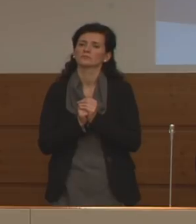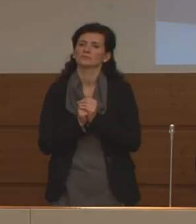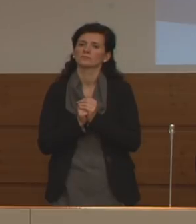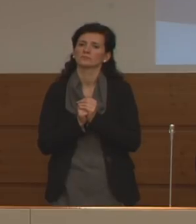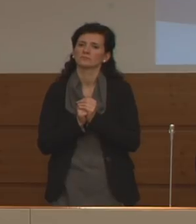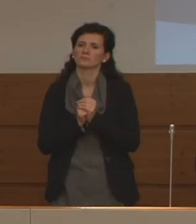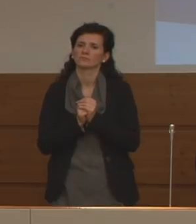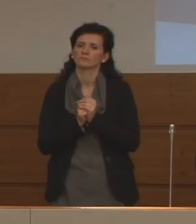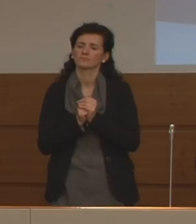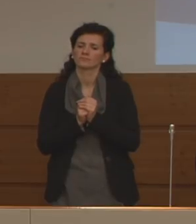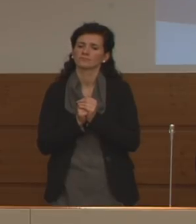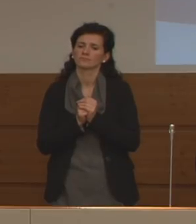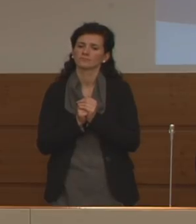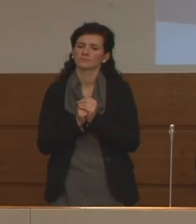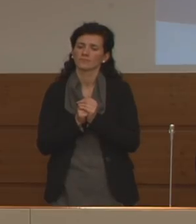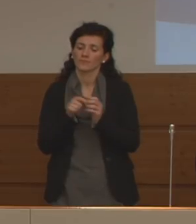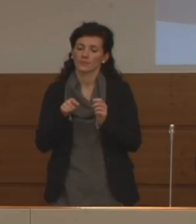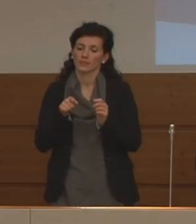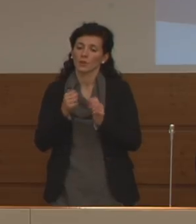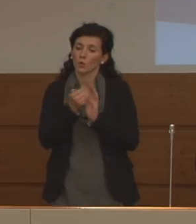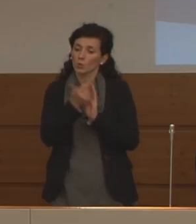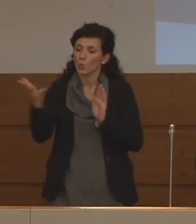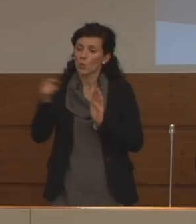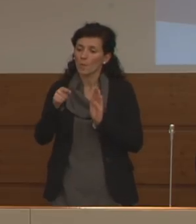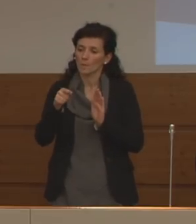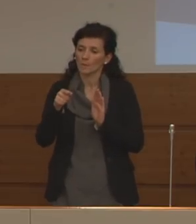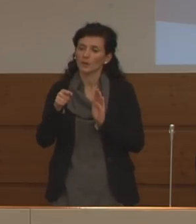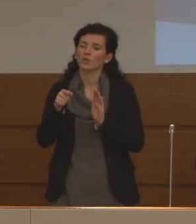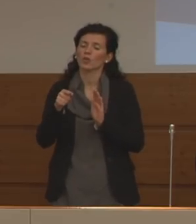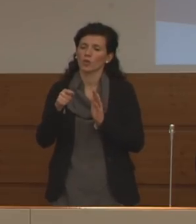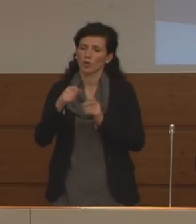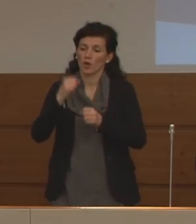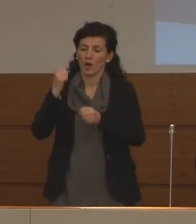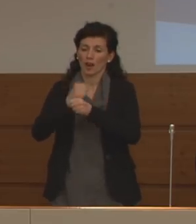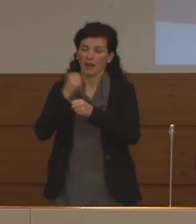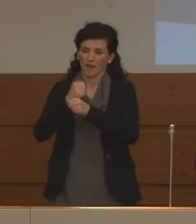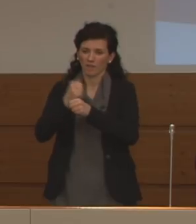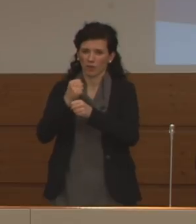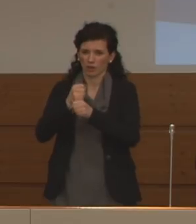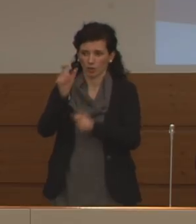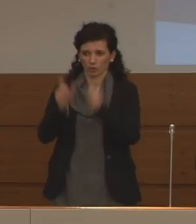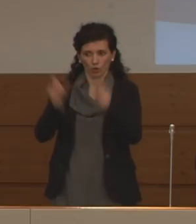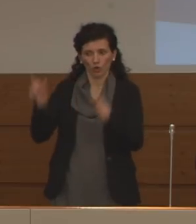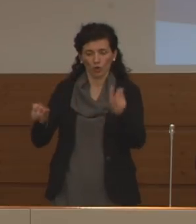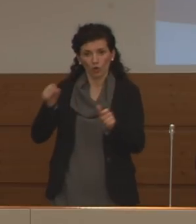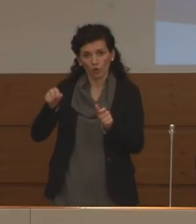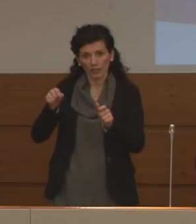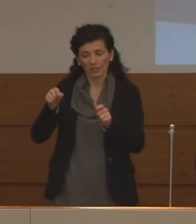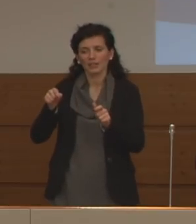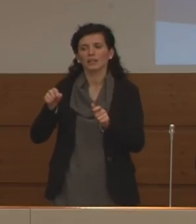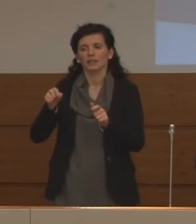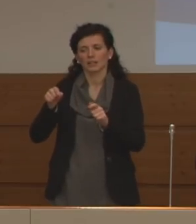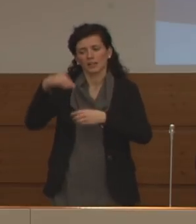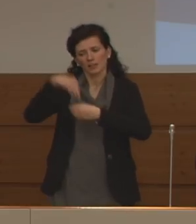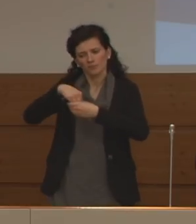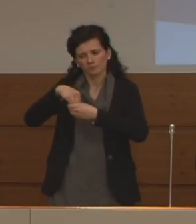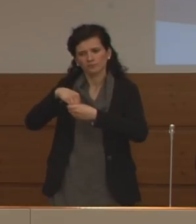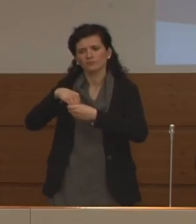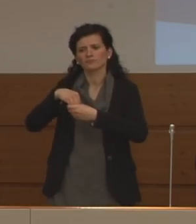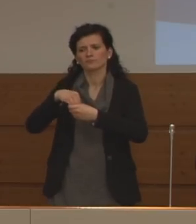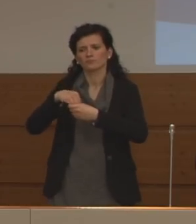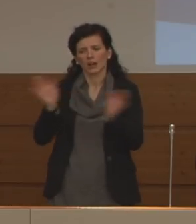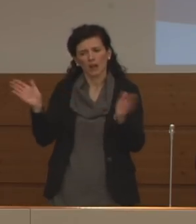per incrementare il numero dei laboratori in grado di realizzare in maniera